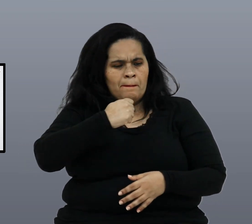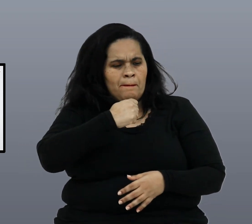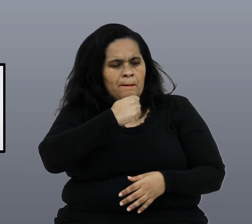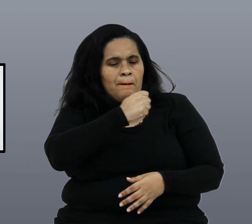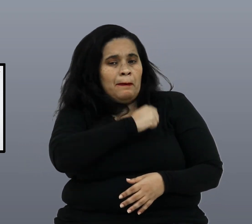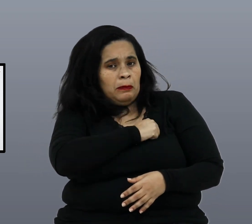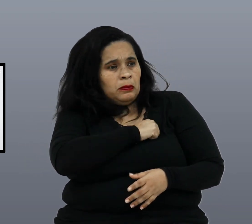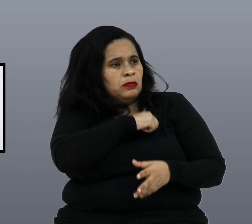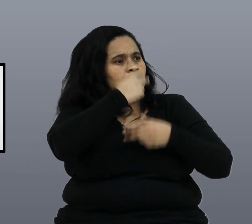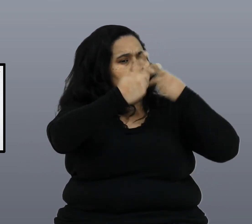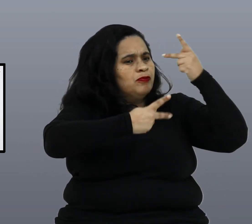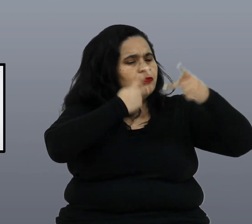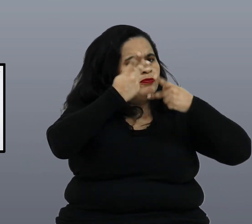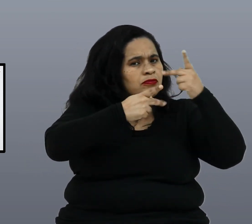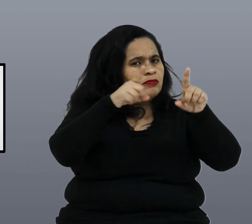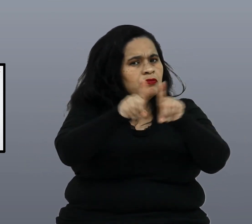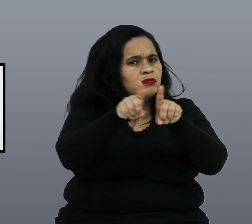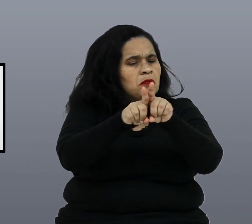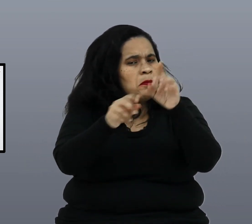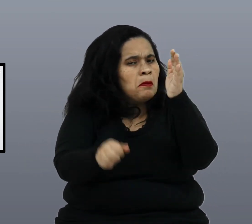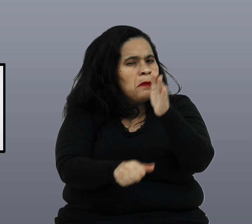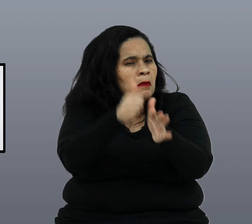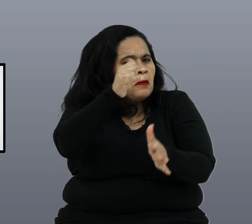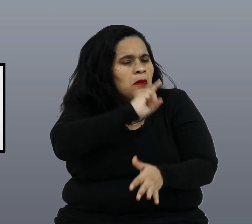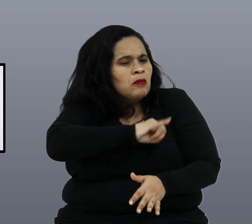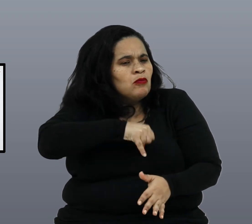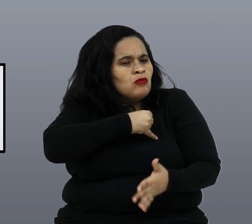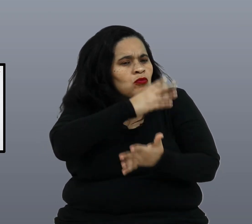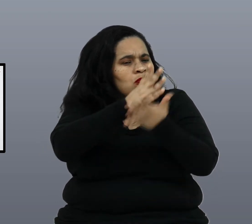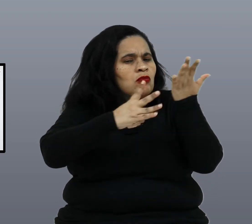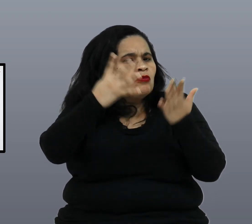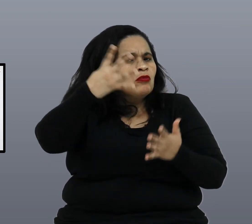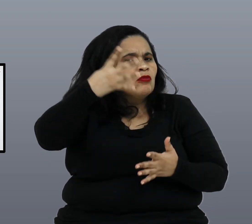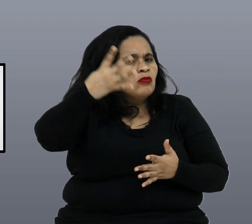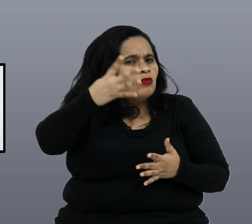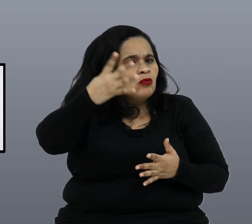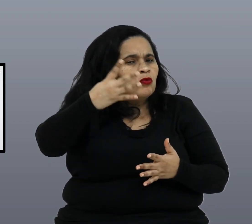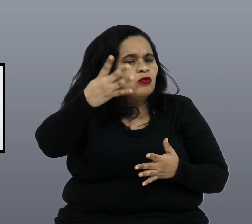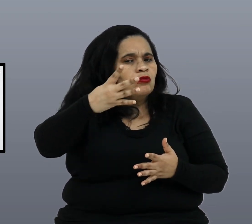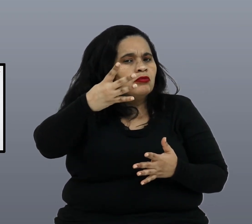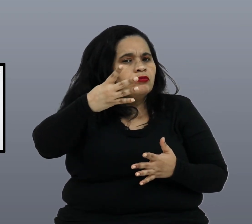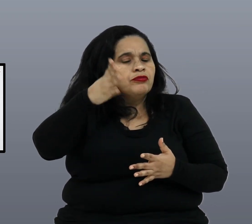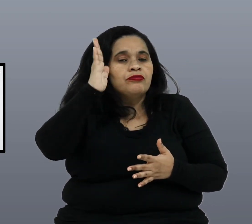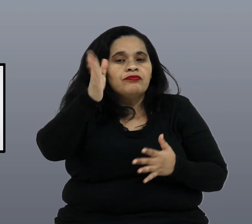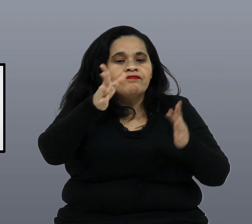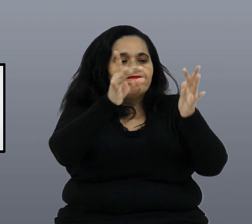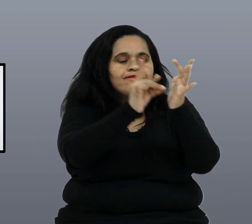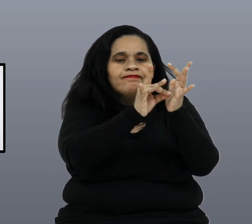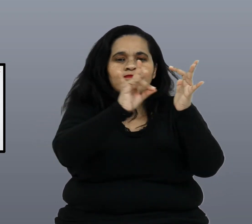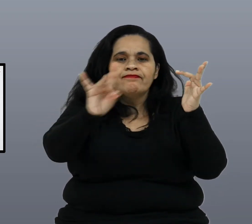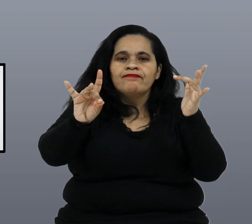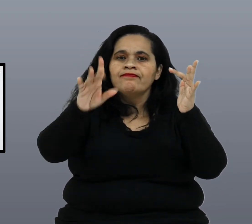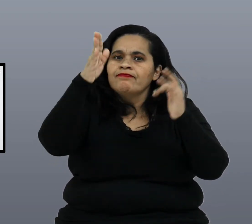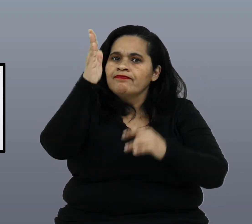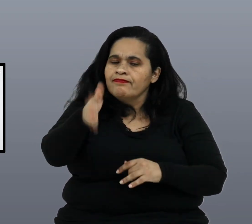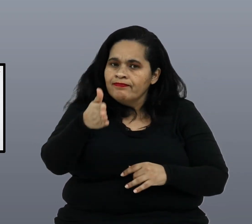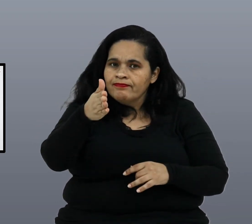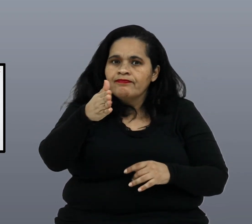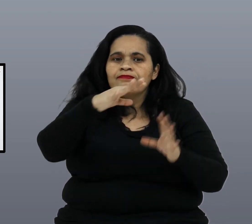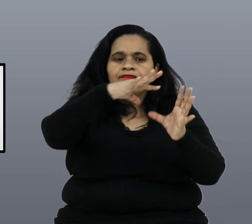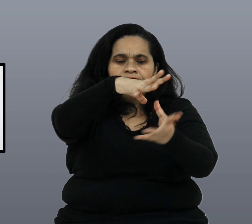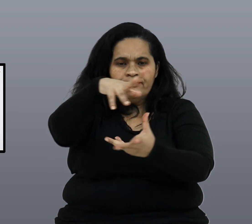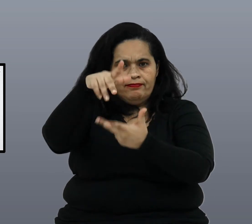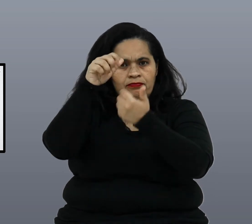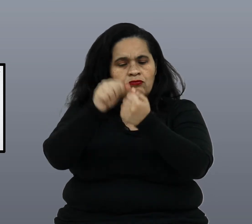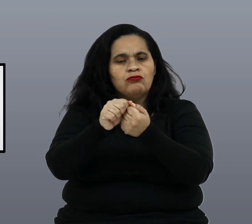reinos, a gente vai ler 1 João, capítulo 4, vai entender que o anticristo está entre nós. O anticristo está aí fazendo a coisa, podemos